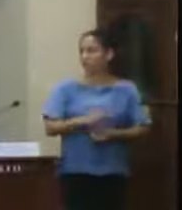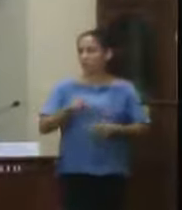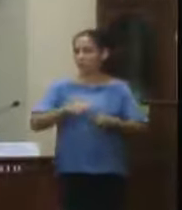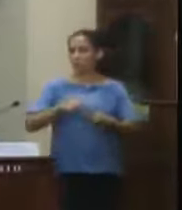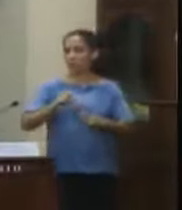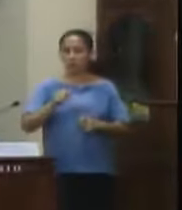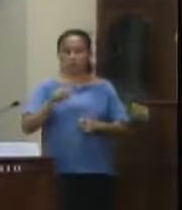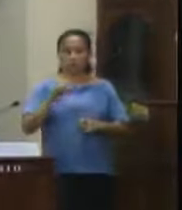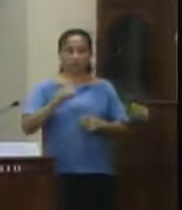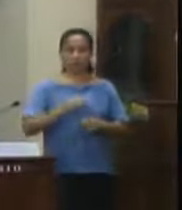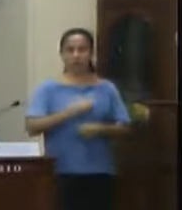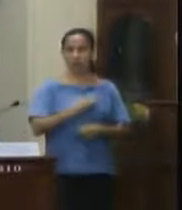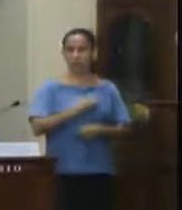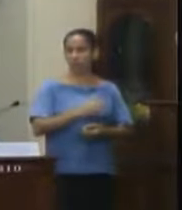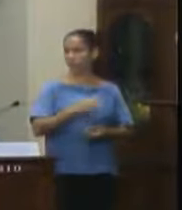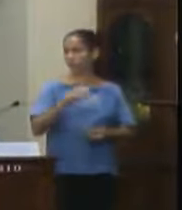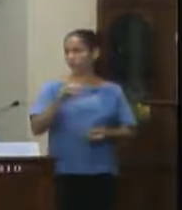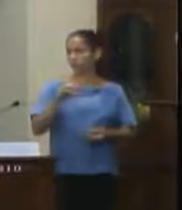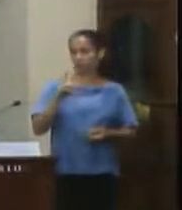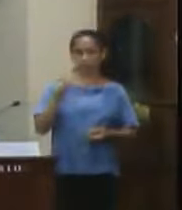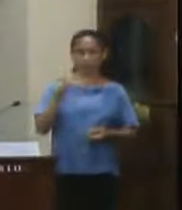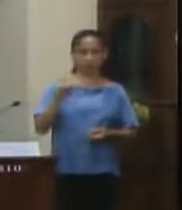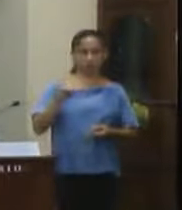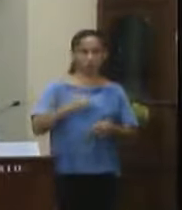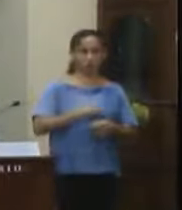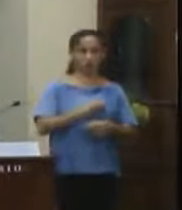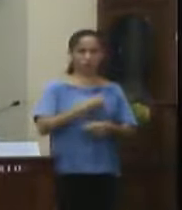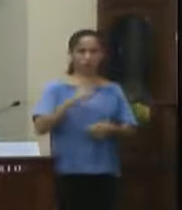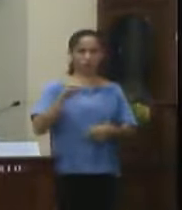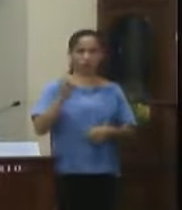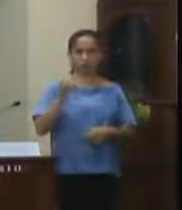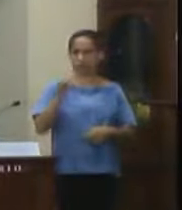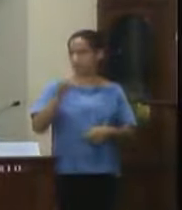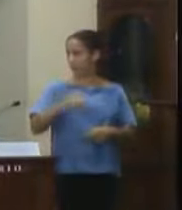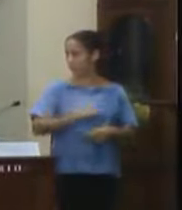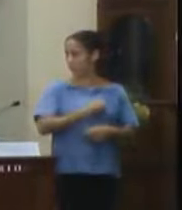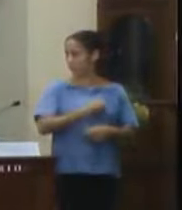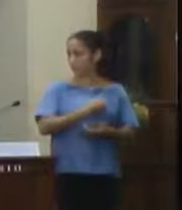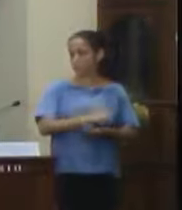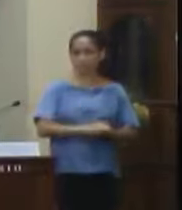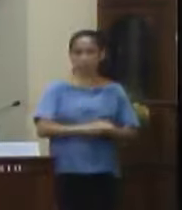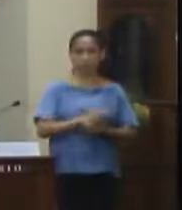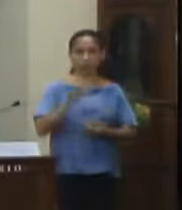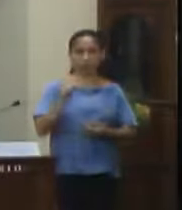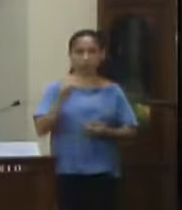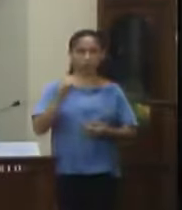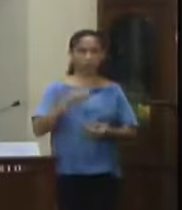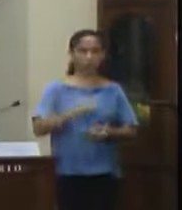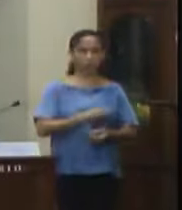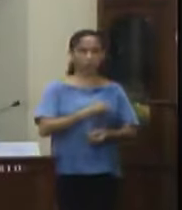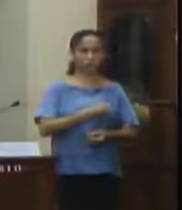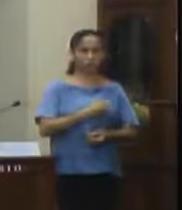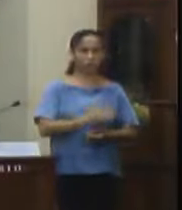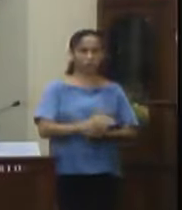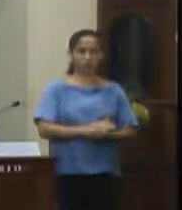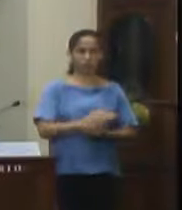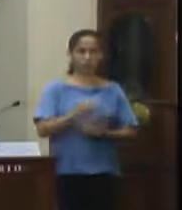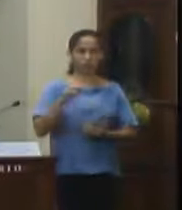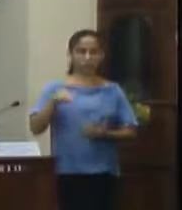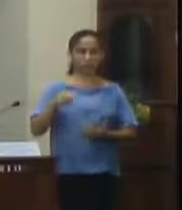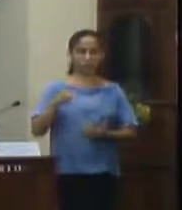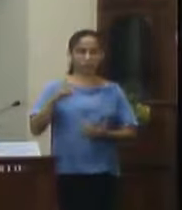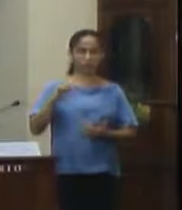Saulo, David Nogueira, Fabiano Vasconcelos. Presente. Fábio Antônio,